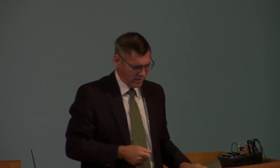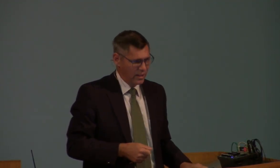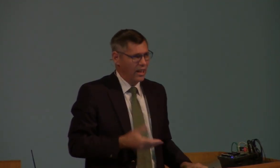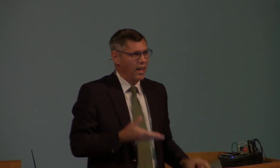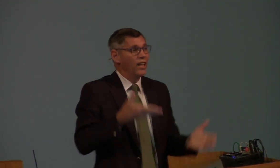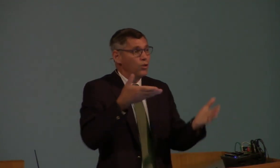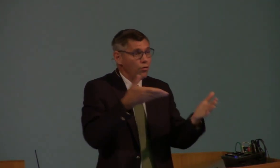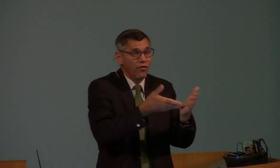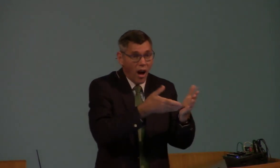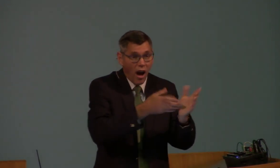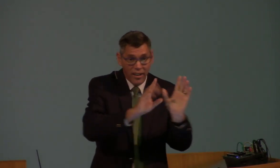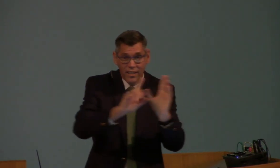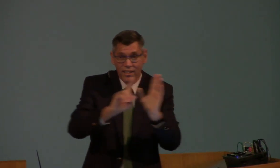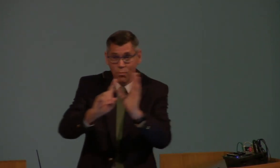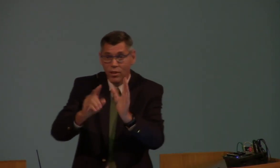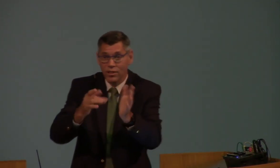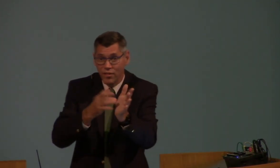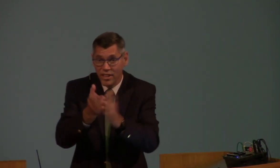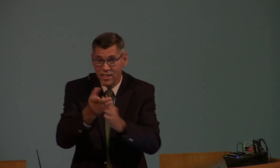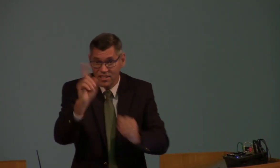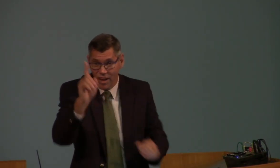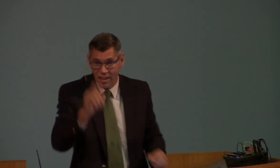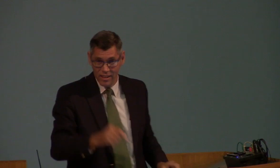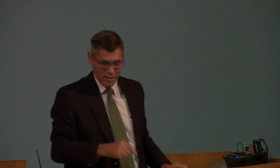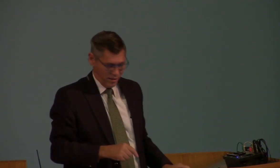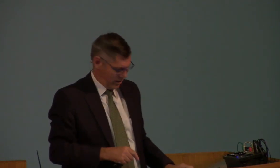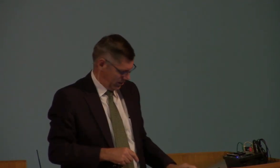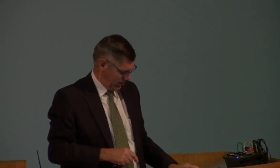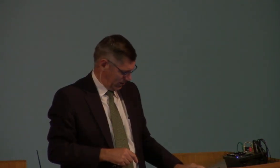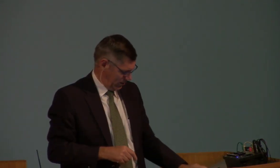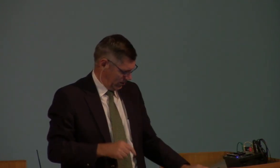En toe vra die disippels vir Jesus wat?